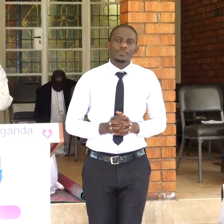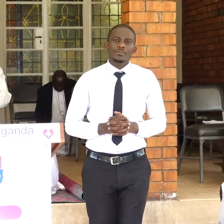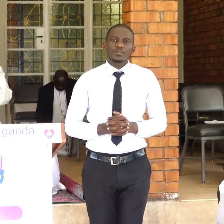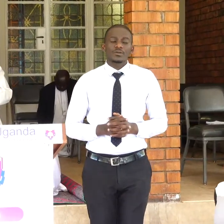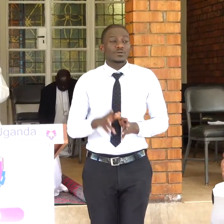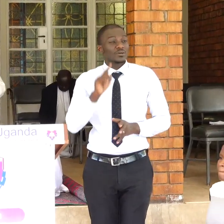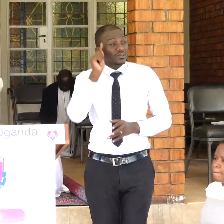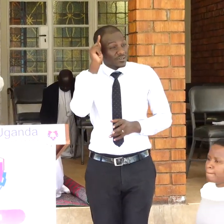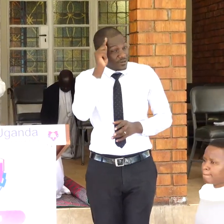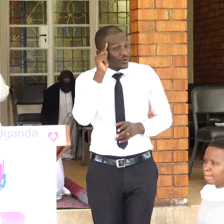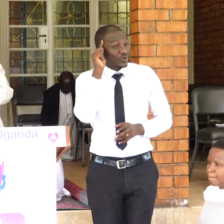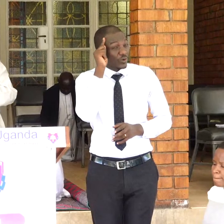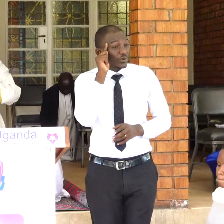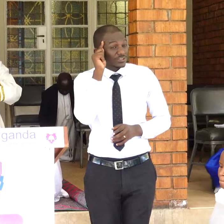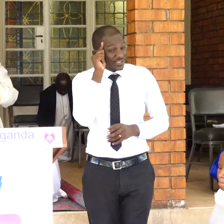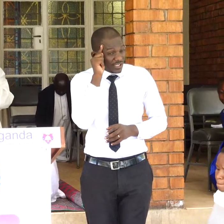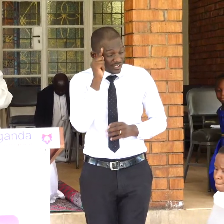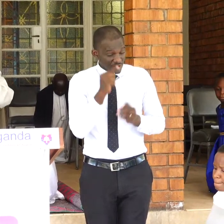olowooza ku Uganda